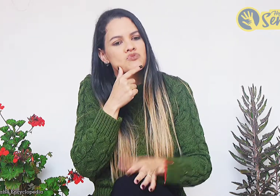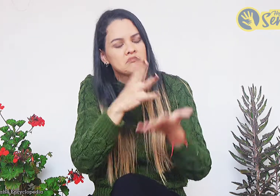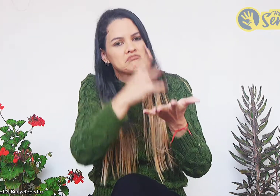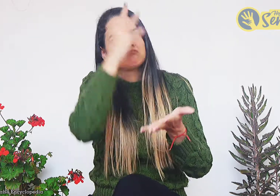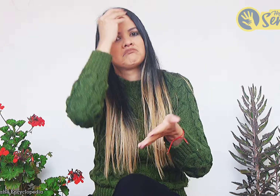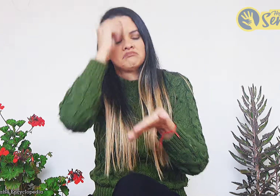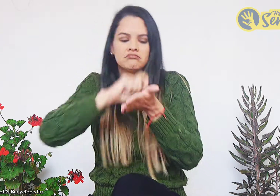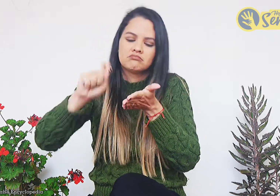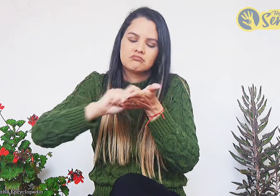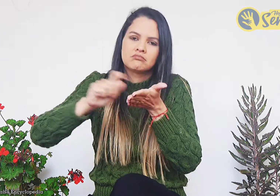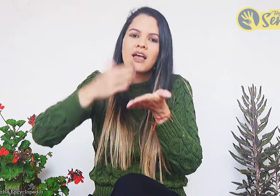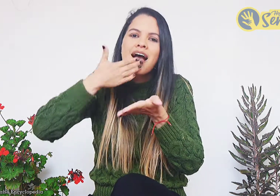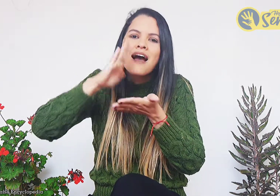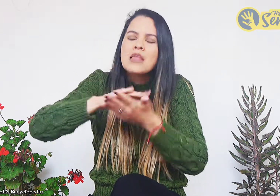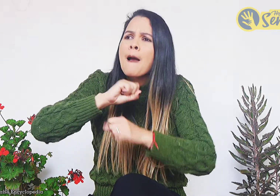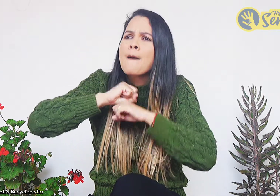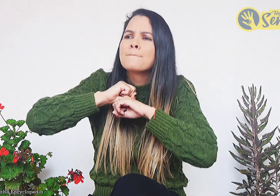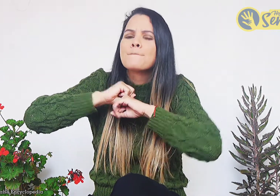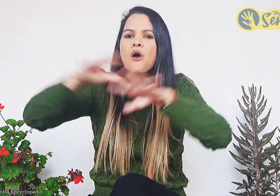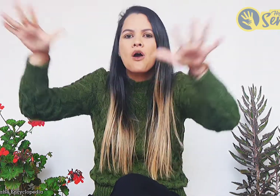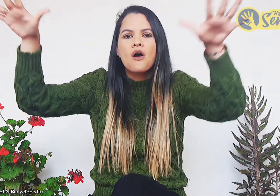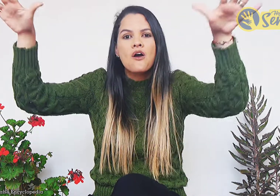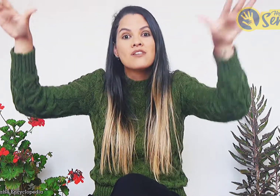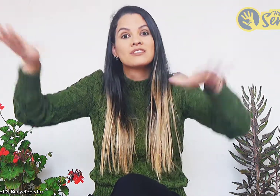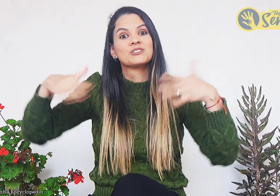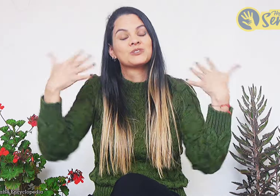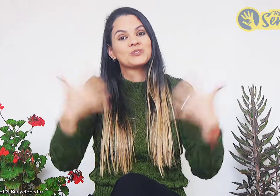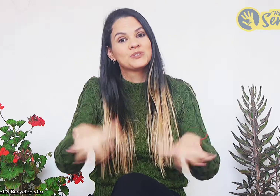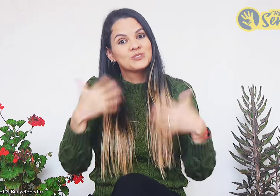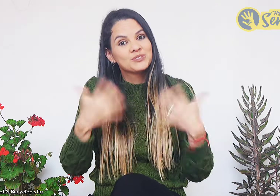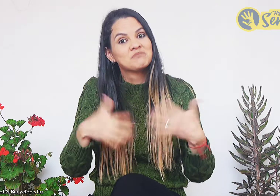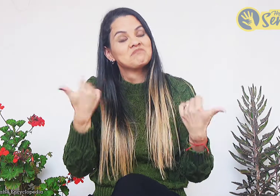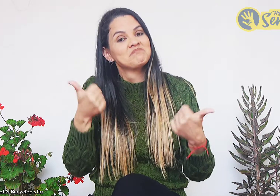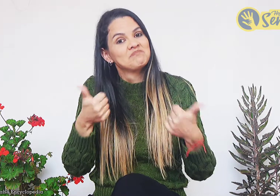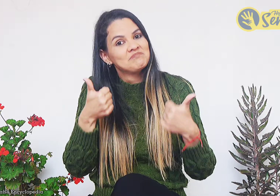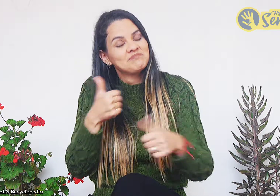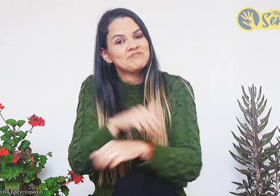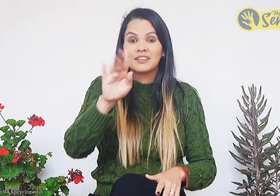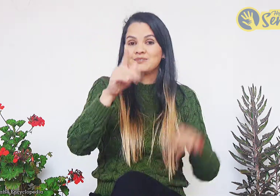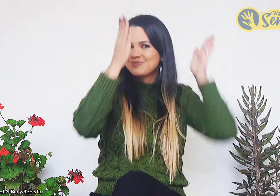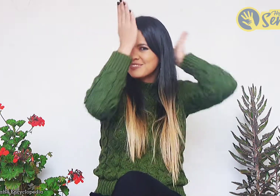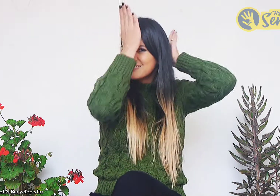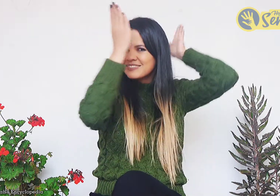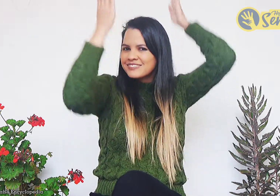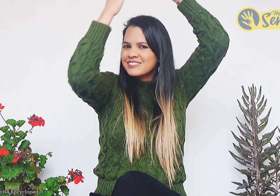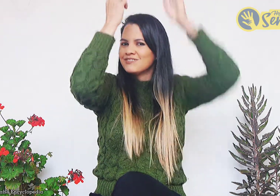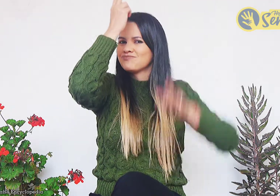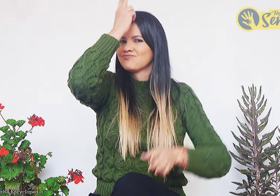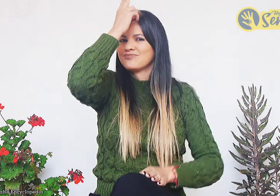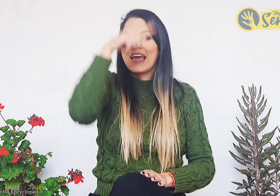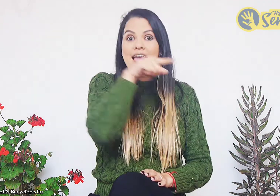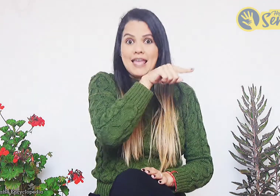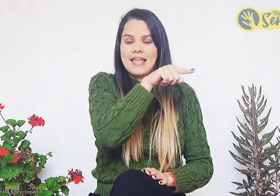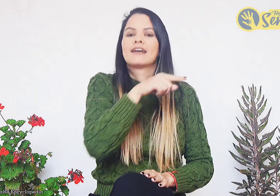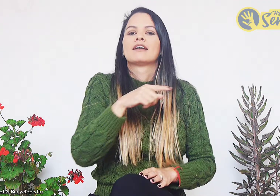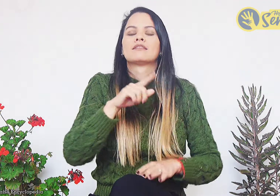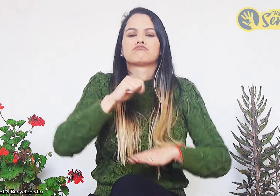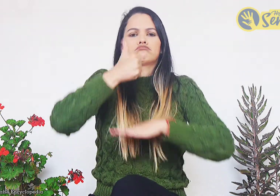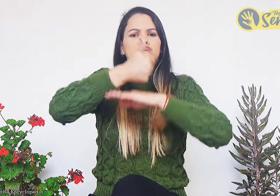cultura. Esto se dejó escrito a través de muchas cartas, muchos manifiestos que nos permiten hoy conocer la historia. Esto